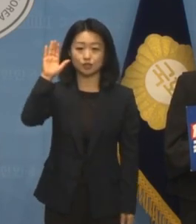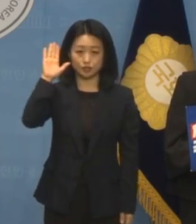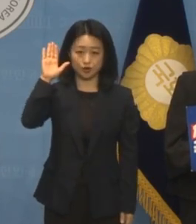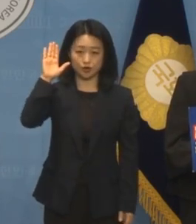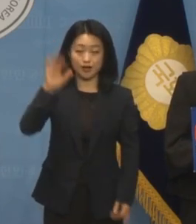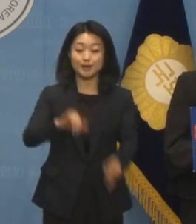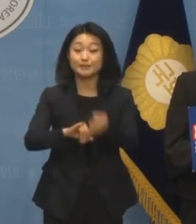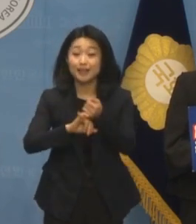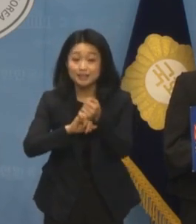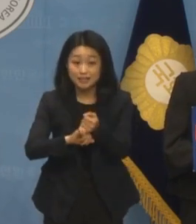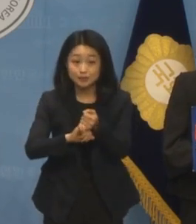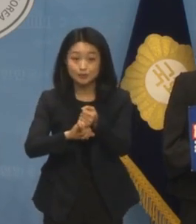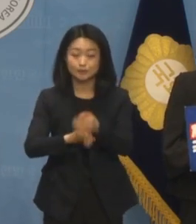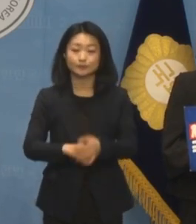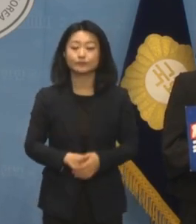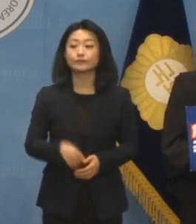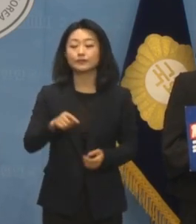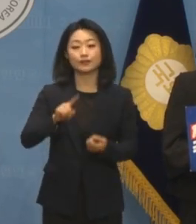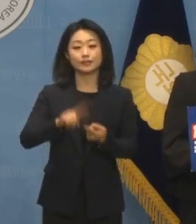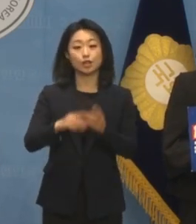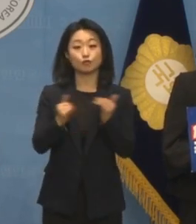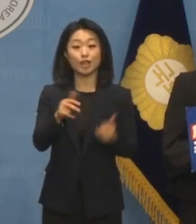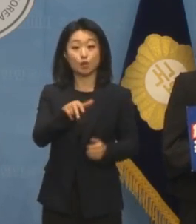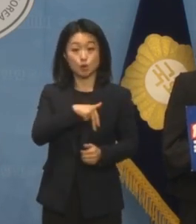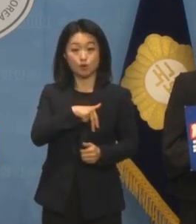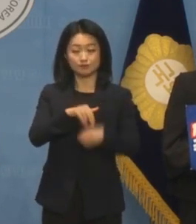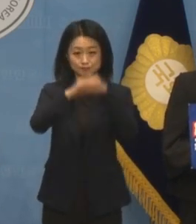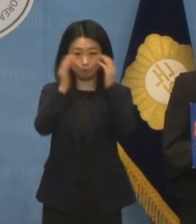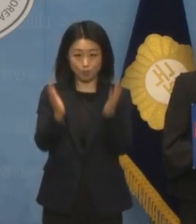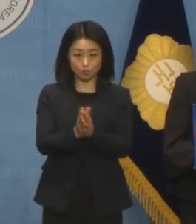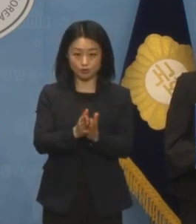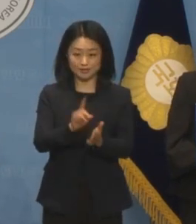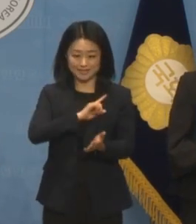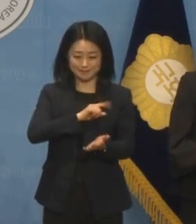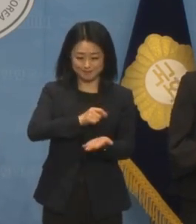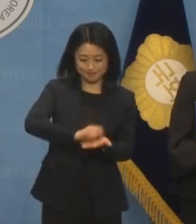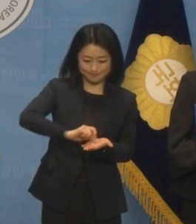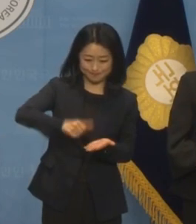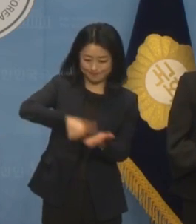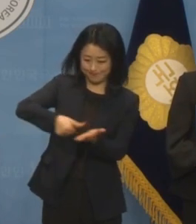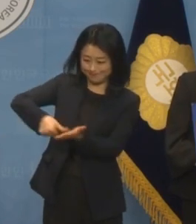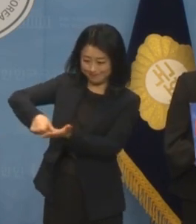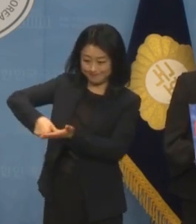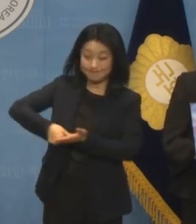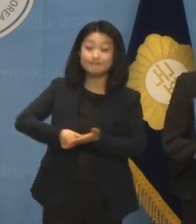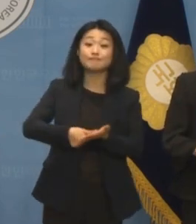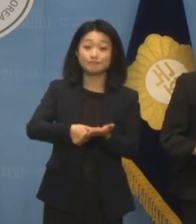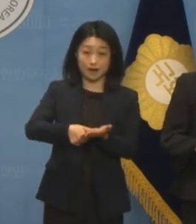라고 약속했습니다. 여기에 국회의원 전원 본인의 서명, 사인을 해서